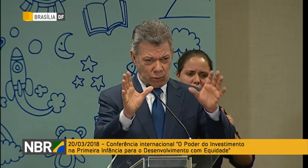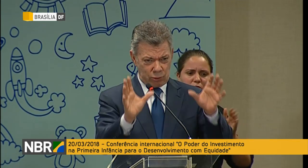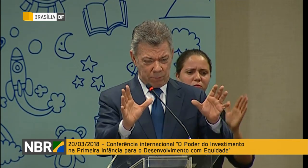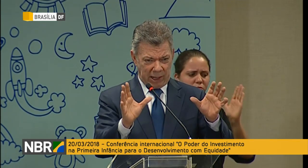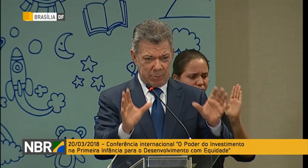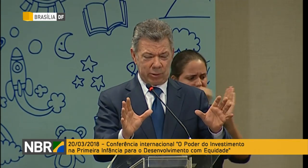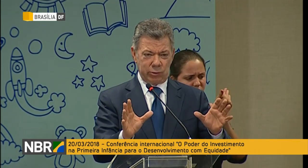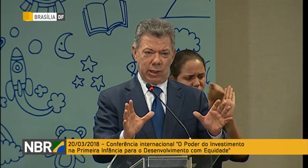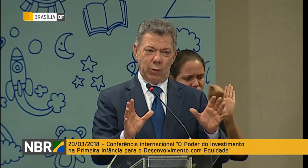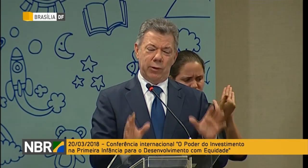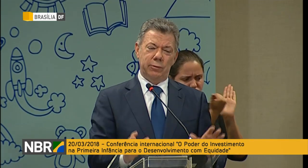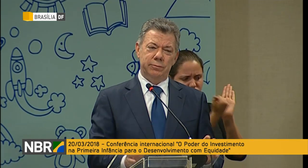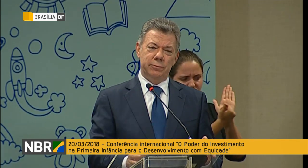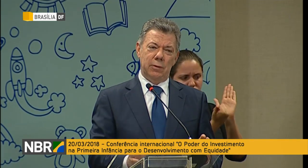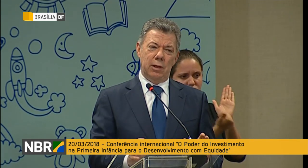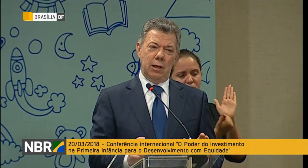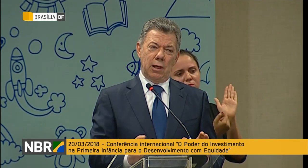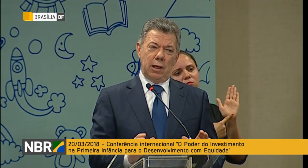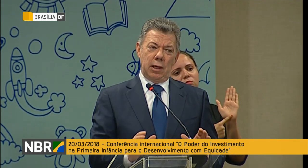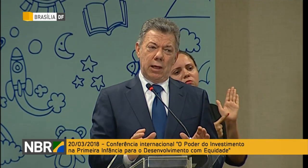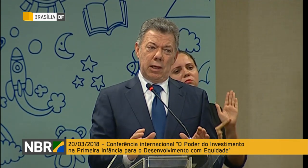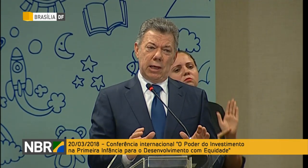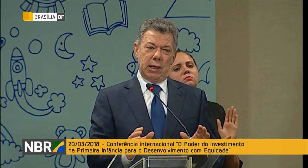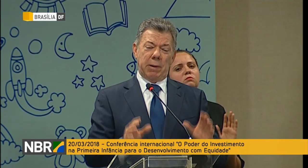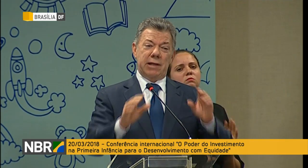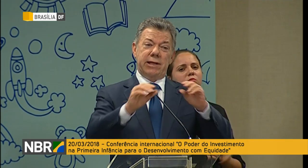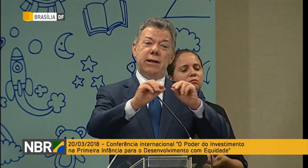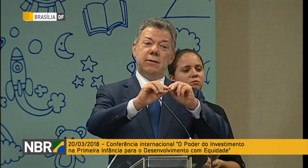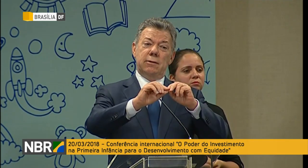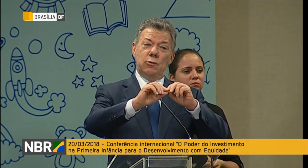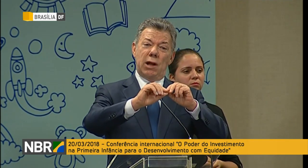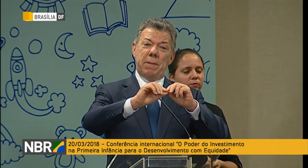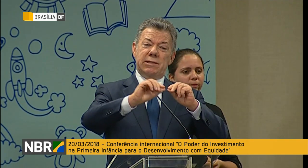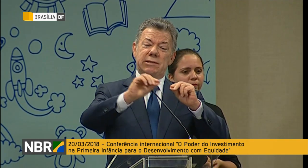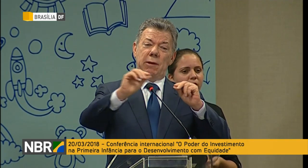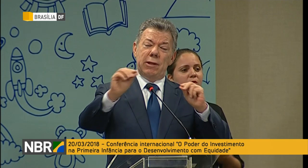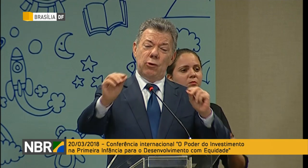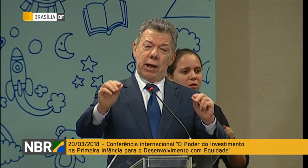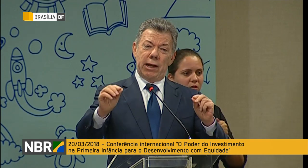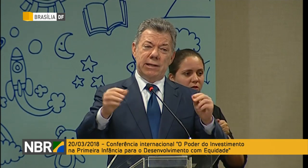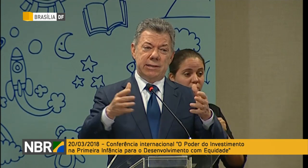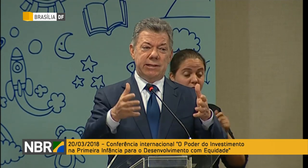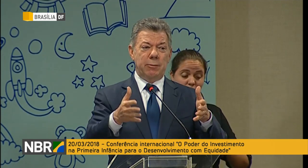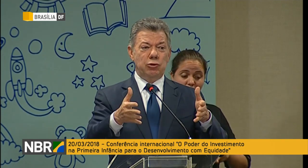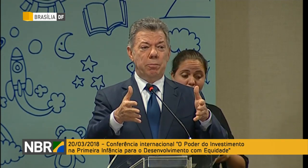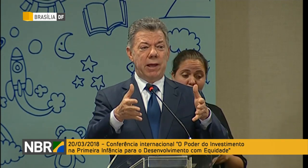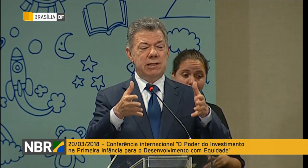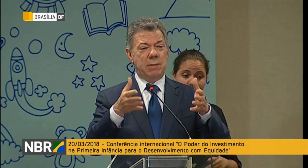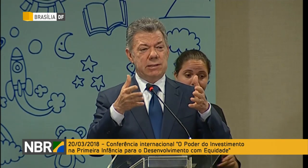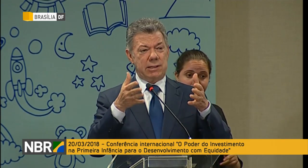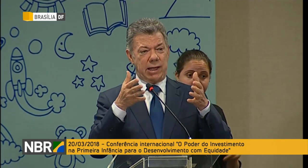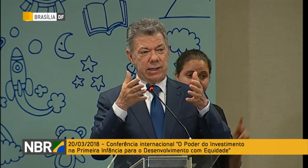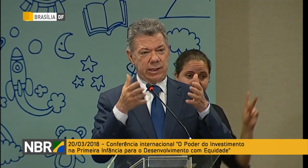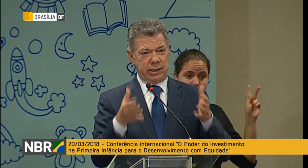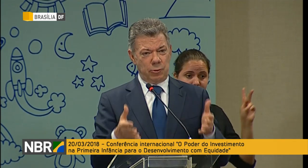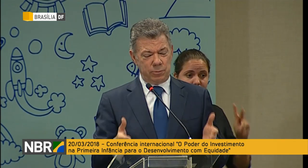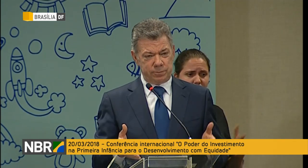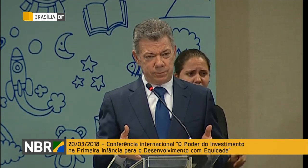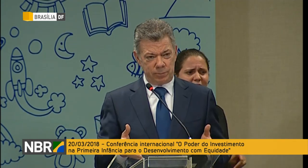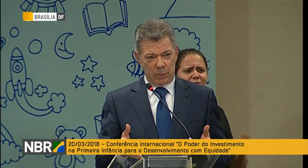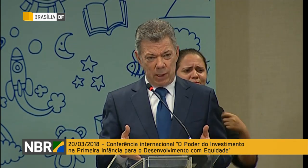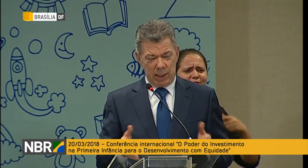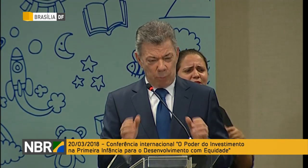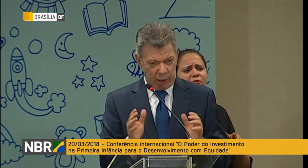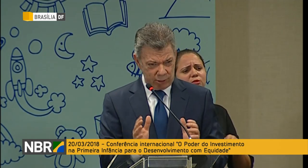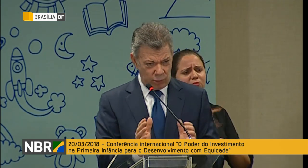estamos cumprindo com todos os parâmetros do acordo. E para, então, fazer uma paz estável e duradoura, nós